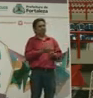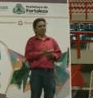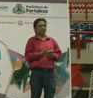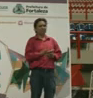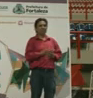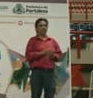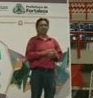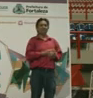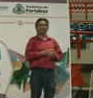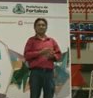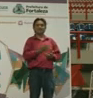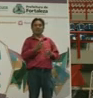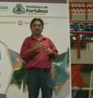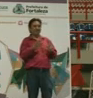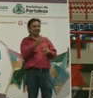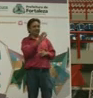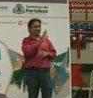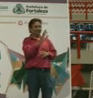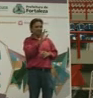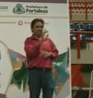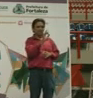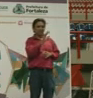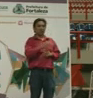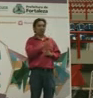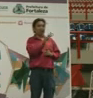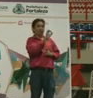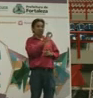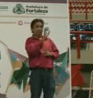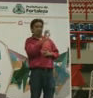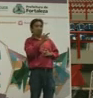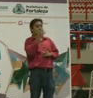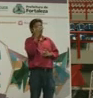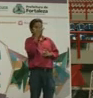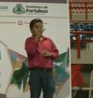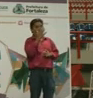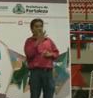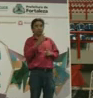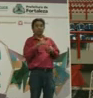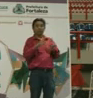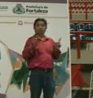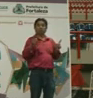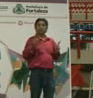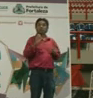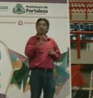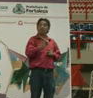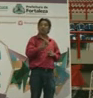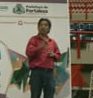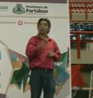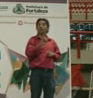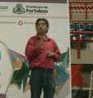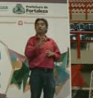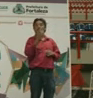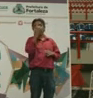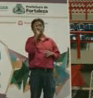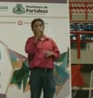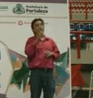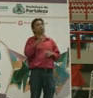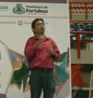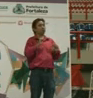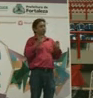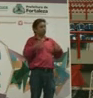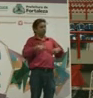foi raciocínio com 2. Mas a ideia é essa, ó, trabalhar com 10% e com 1% fica fácil. Mas, se você não tiver essa facilidade, faça a